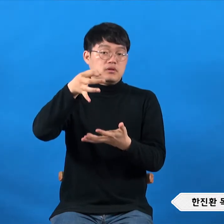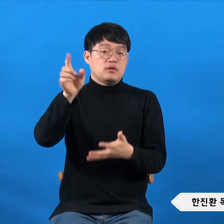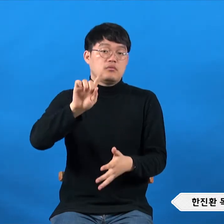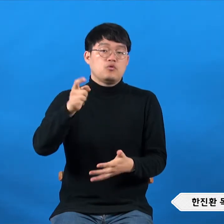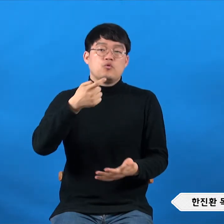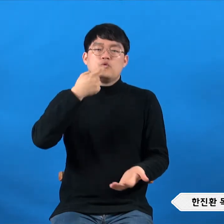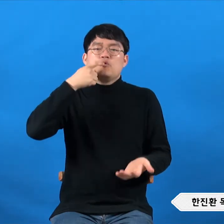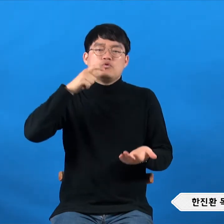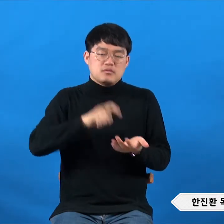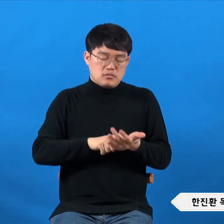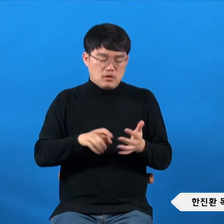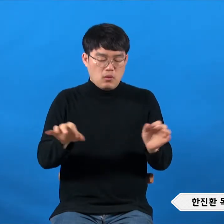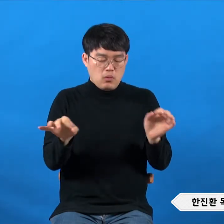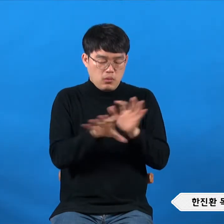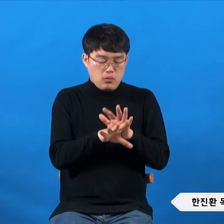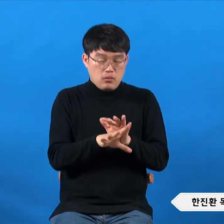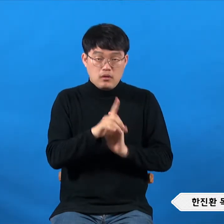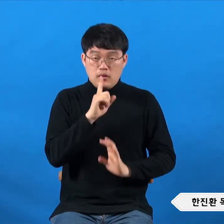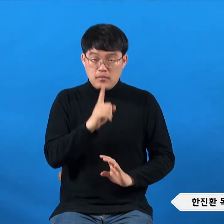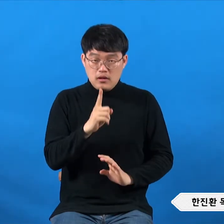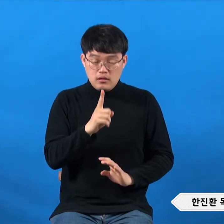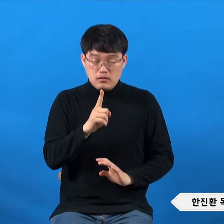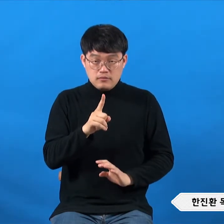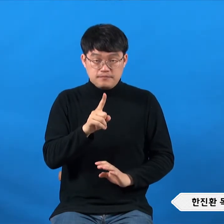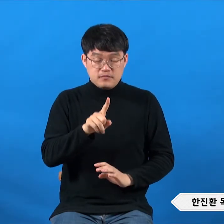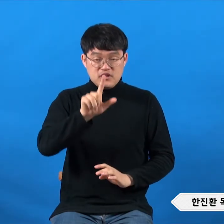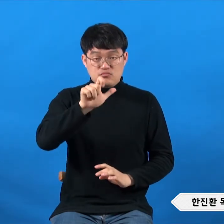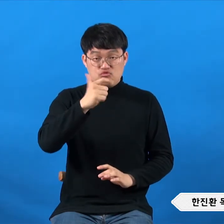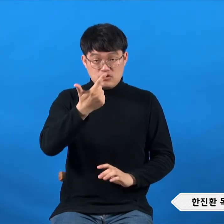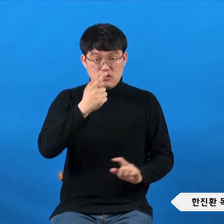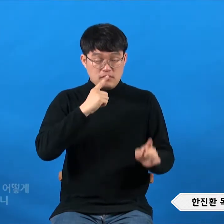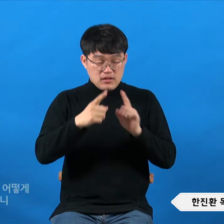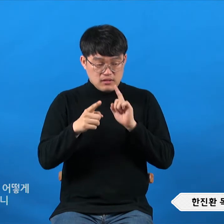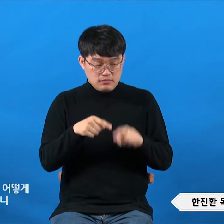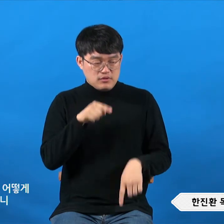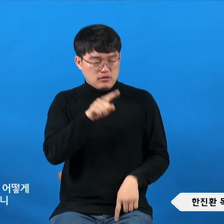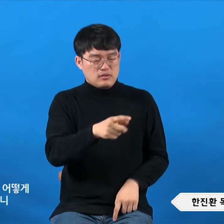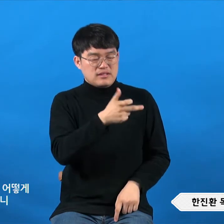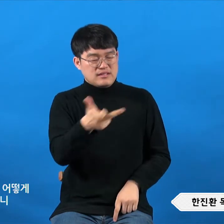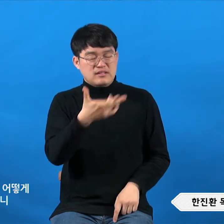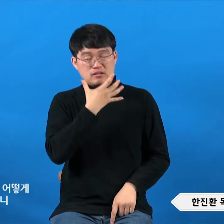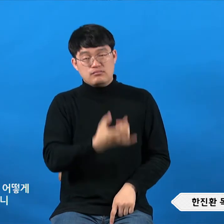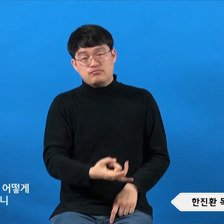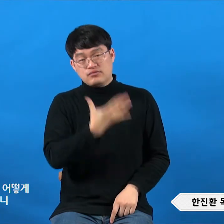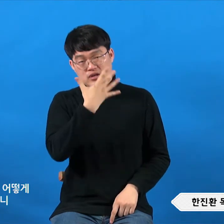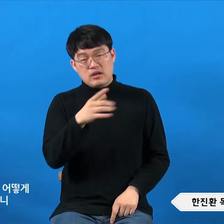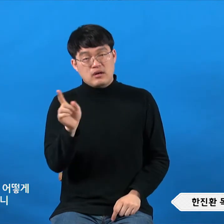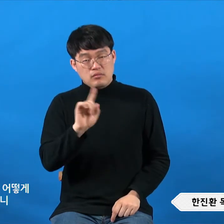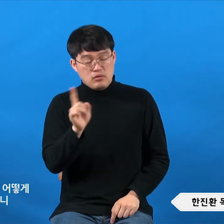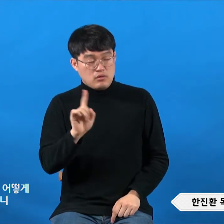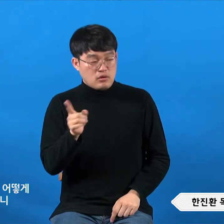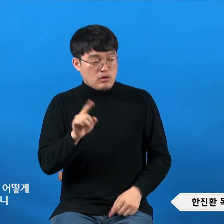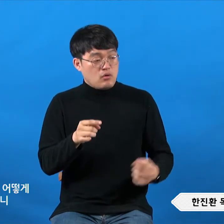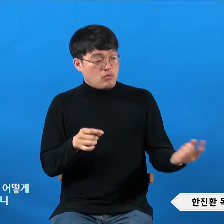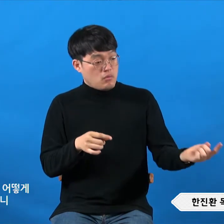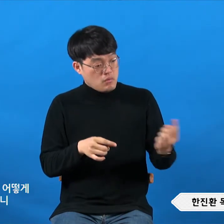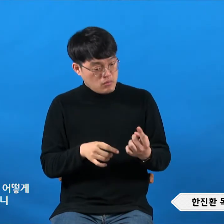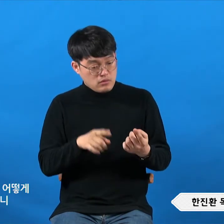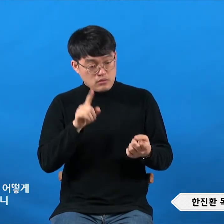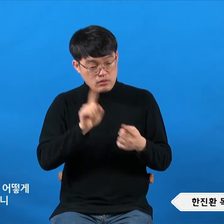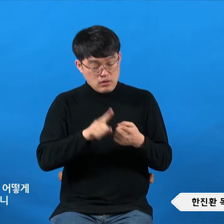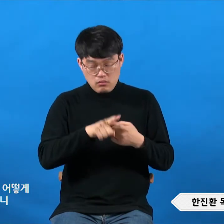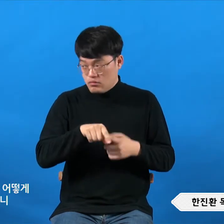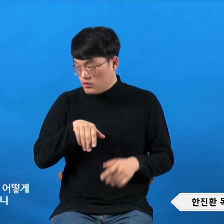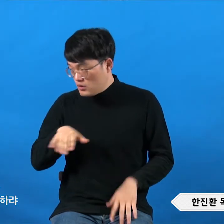돈은 쉽게 사라지는 것입니다. 16절에 이것도 큰 불행이라 어떻게 왔든지 그대로